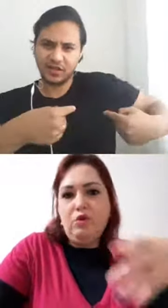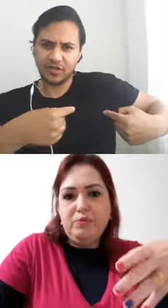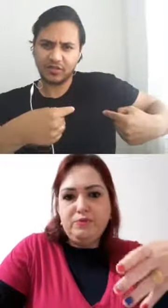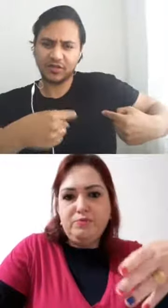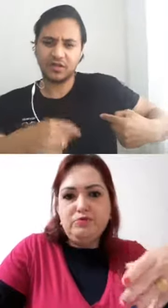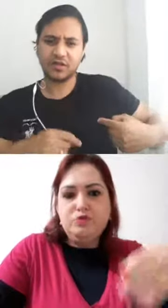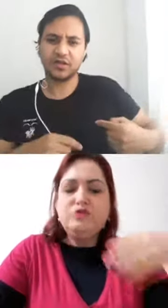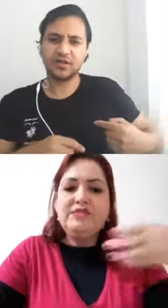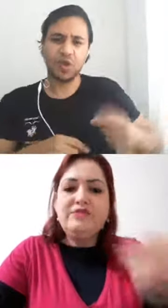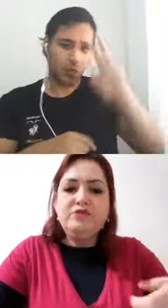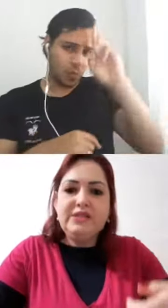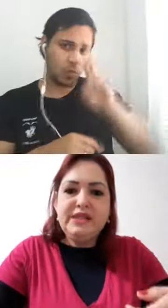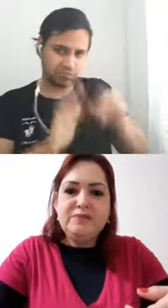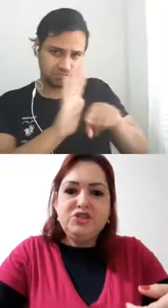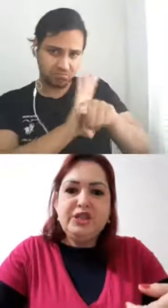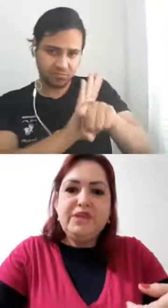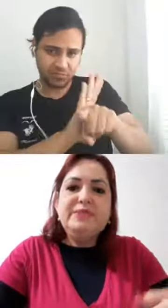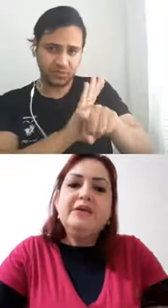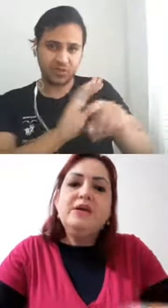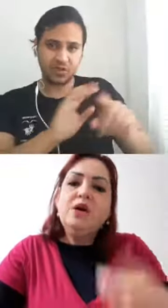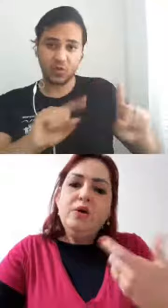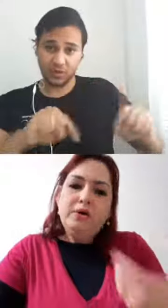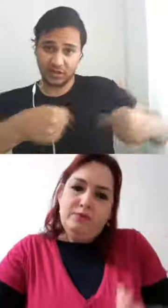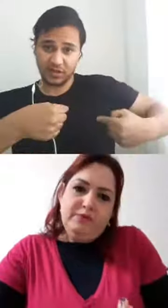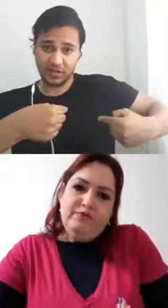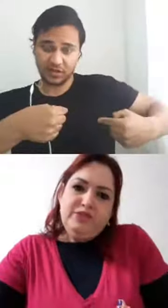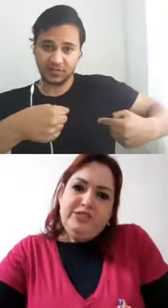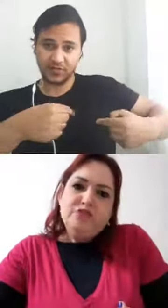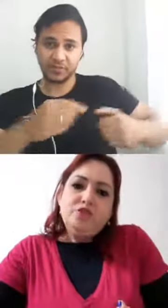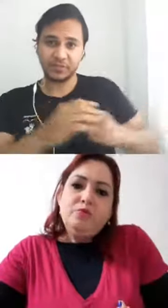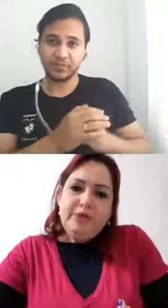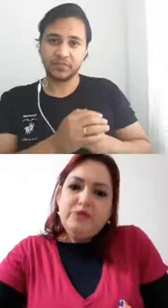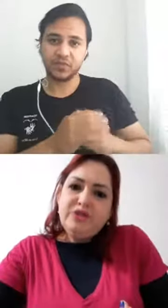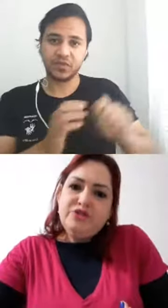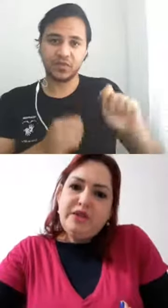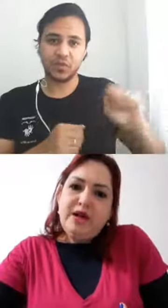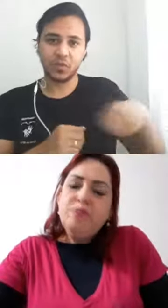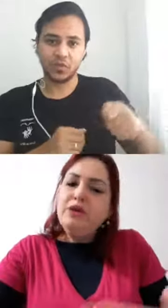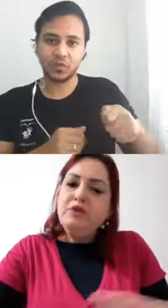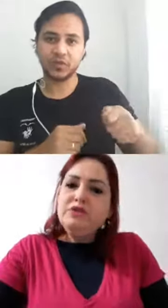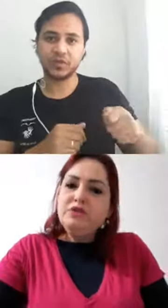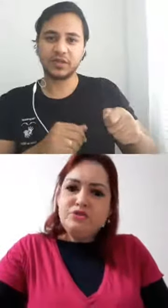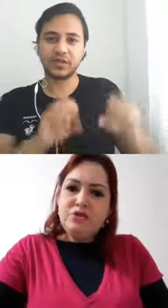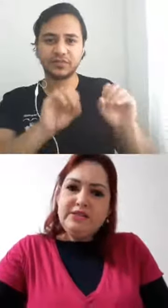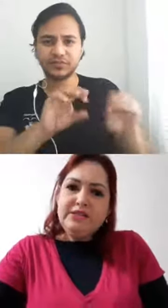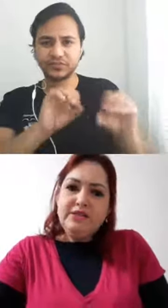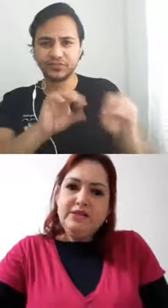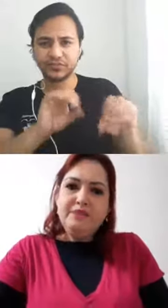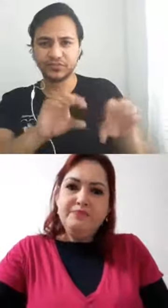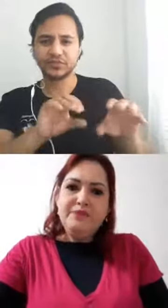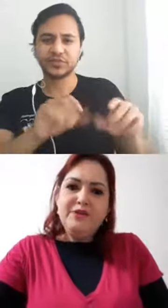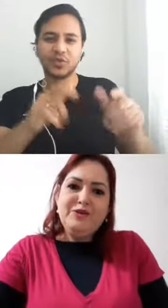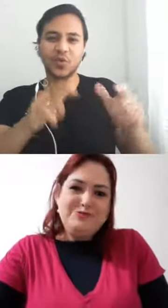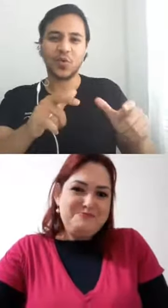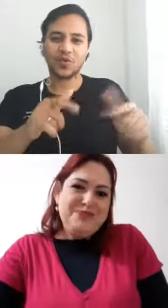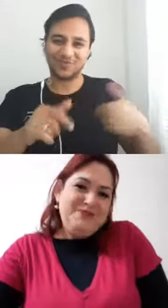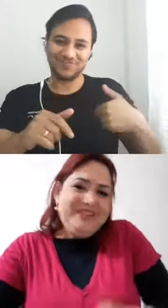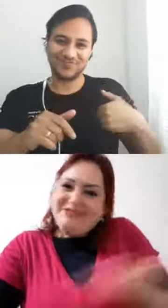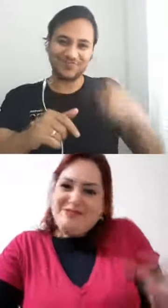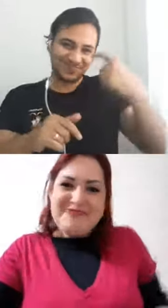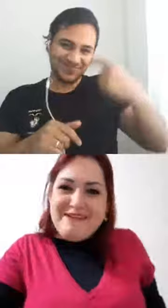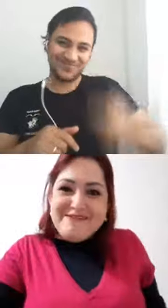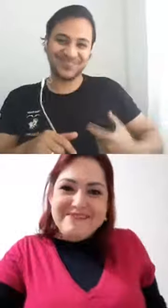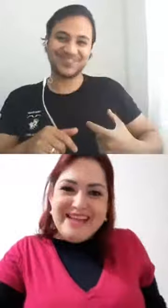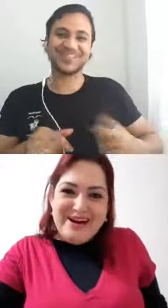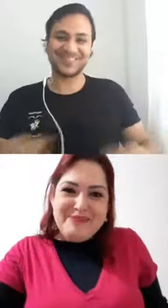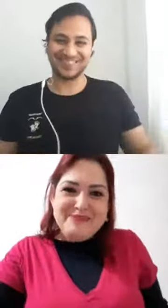igual o Robson perguntou, do desafio do intérprete de Libras, eu vou dizer sobre o educacional, que é onde eu estou, assim, eu posso falar de